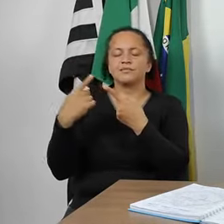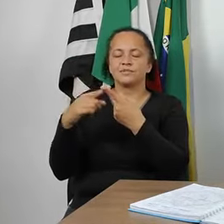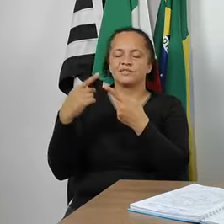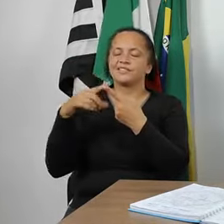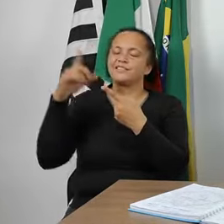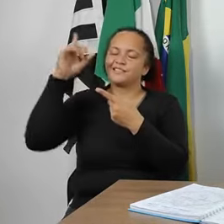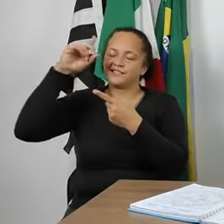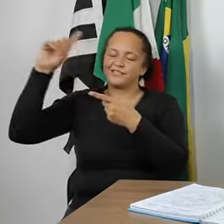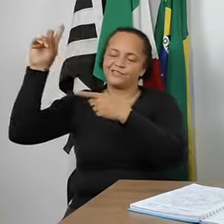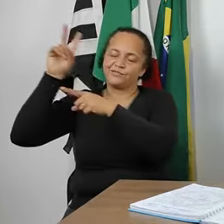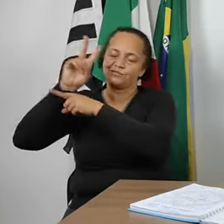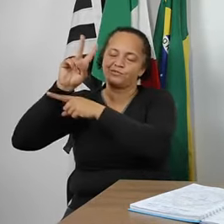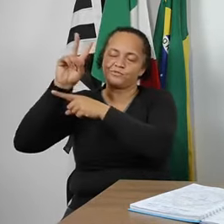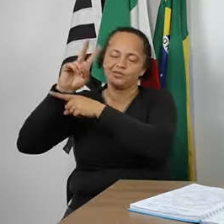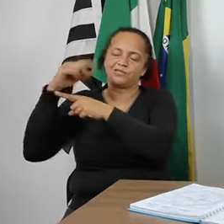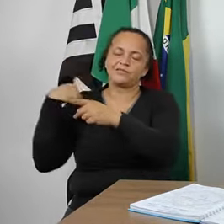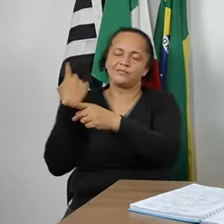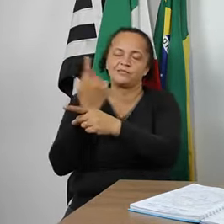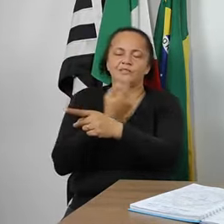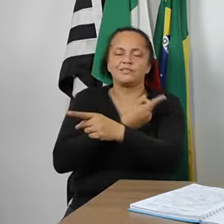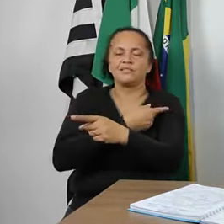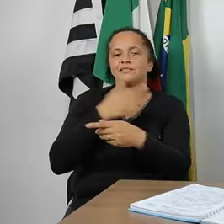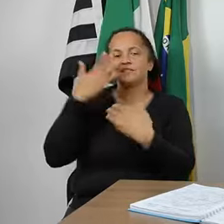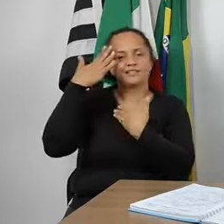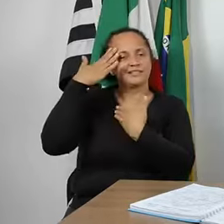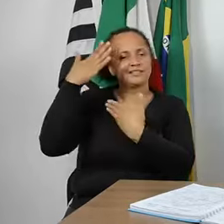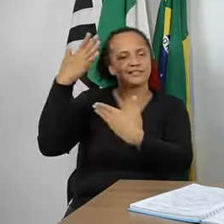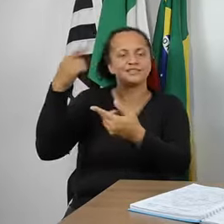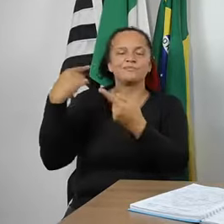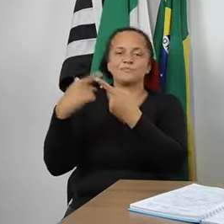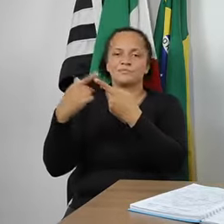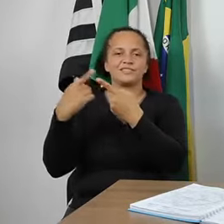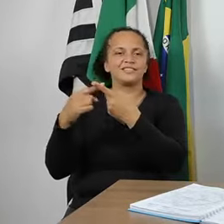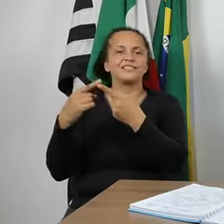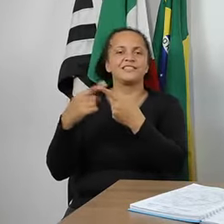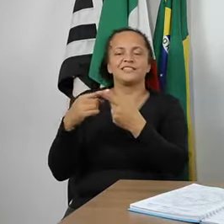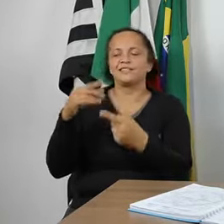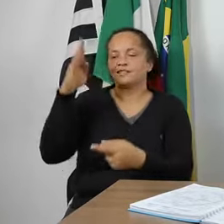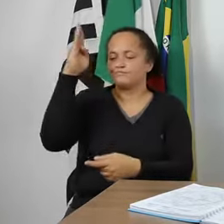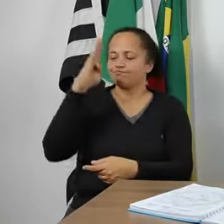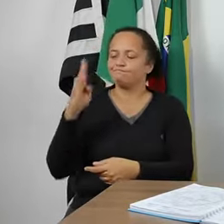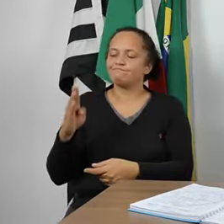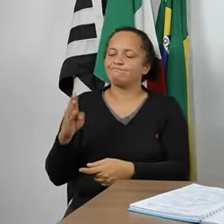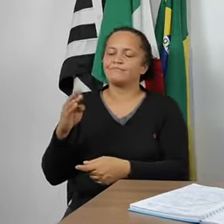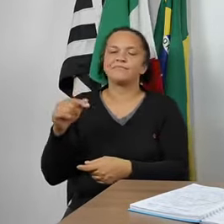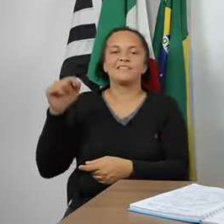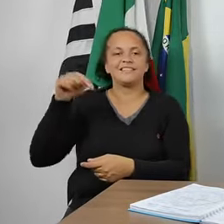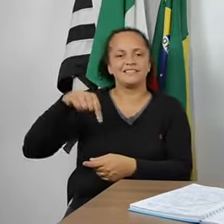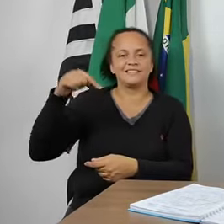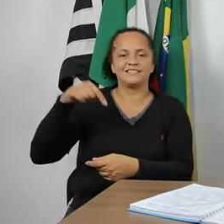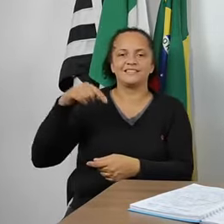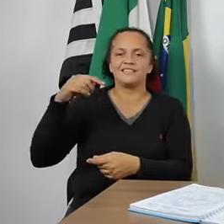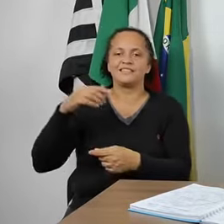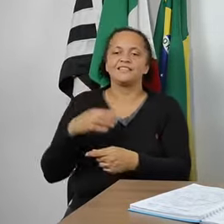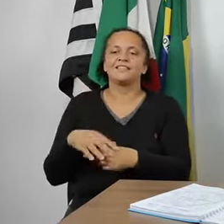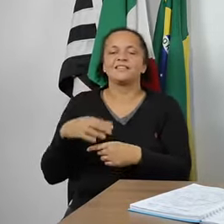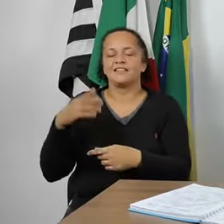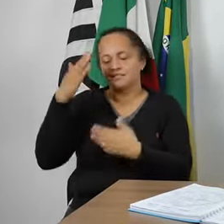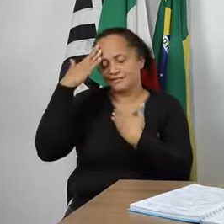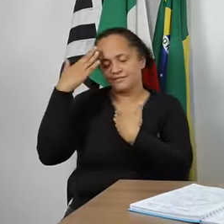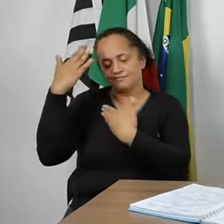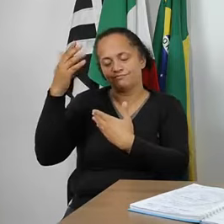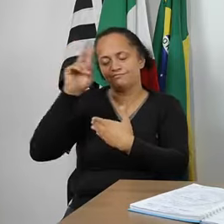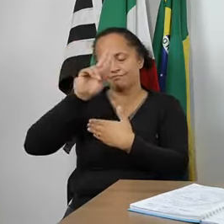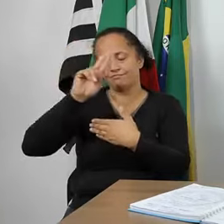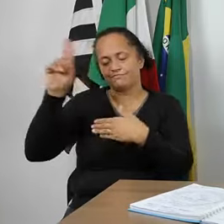nossa nação. Te agradecemos por um novo tempo, Pai, como igreja do Senhor, como noiva de Cristo aqui na terra. Nós declaramos nesta noite,